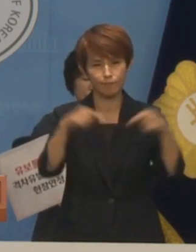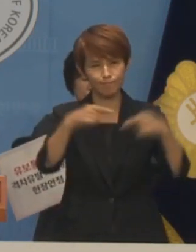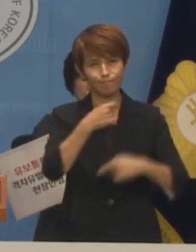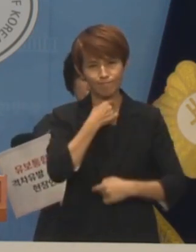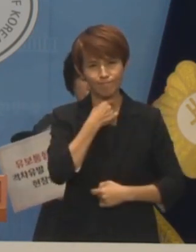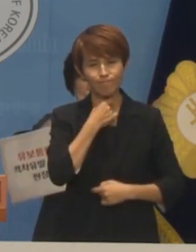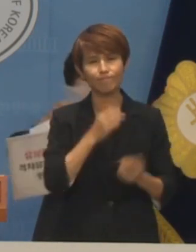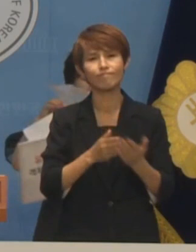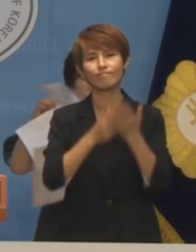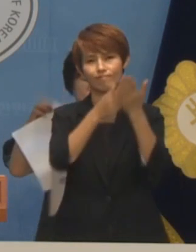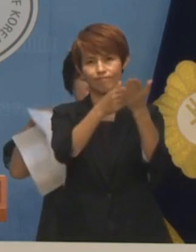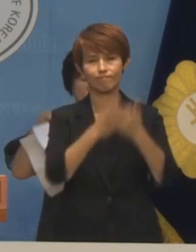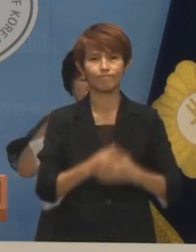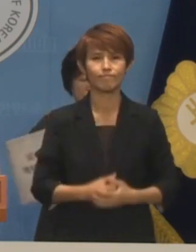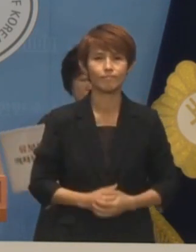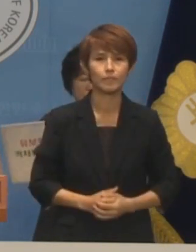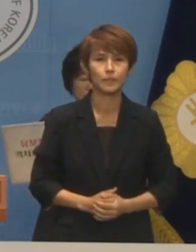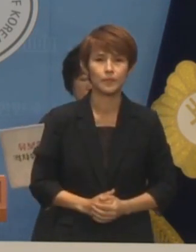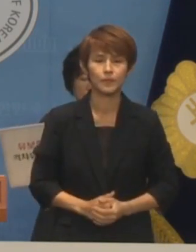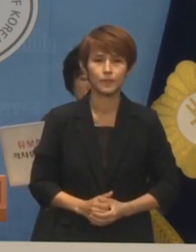논의할 것을 요구한다.